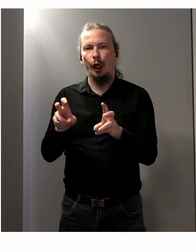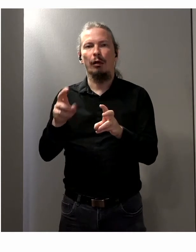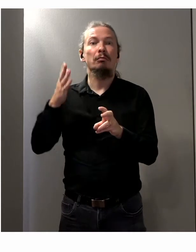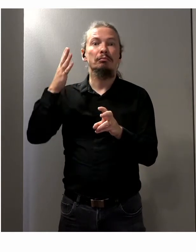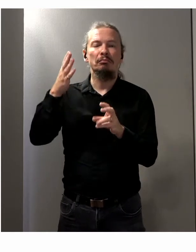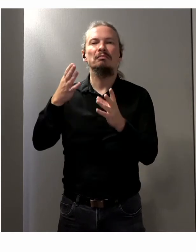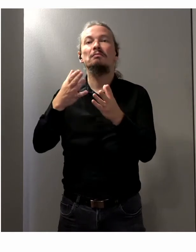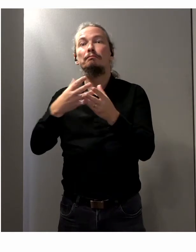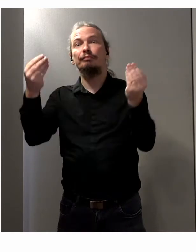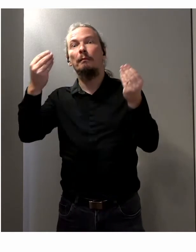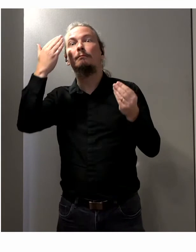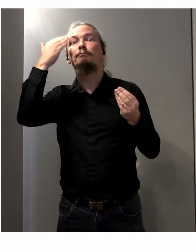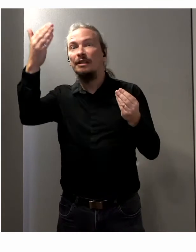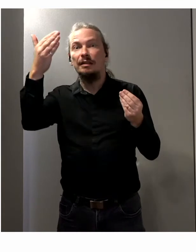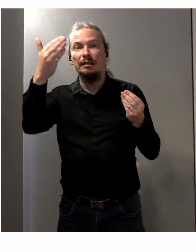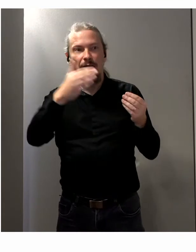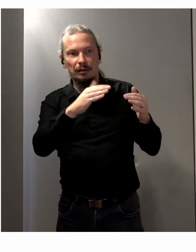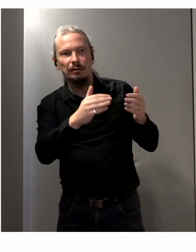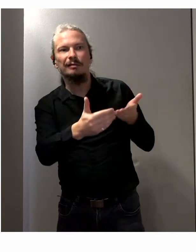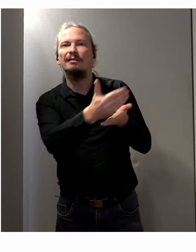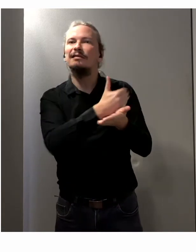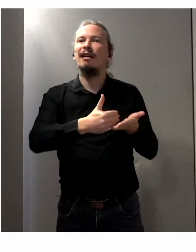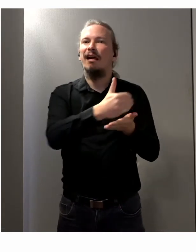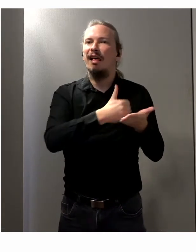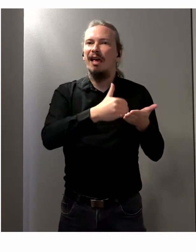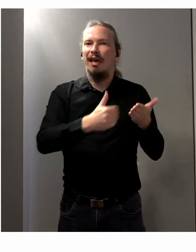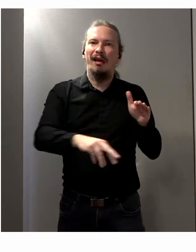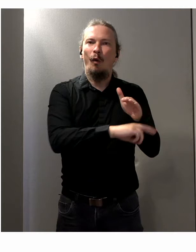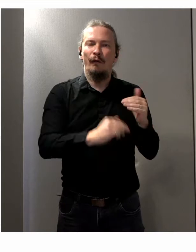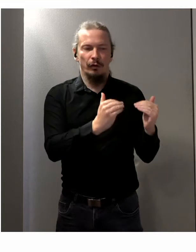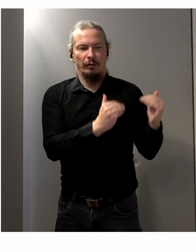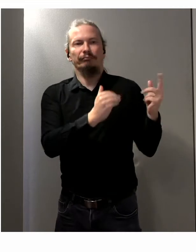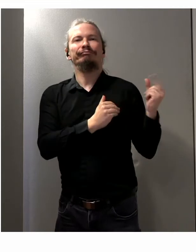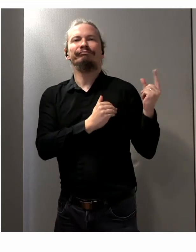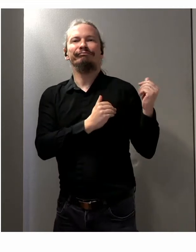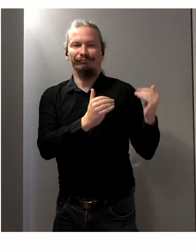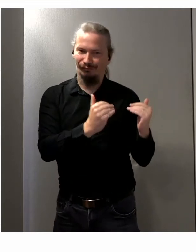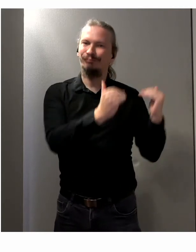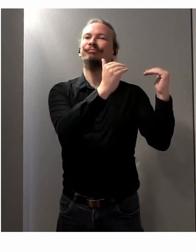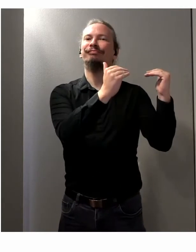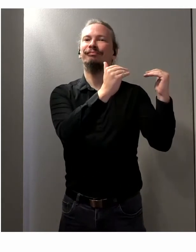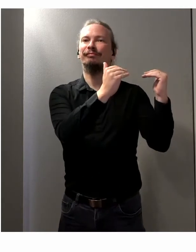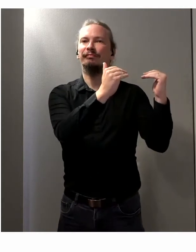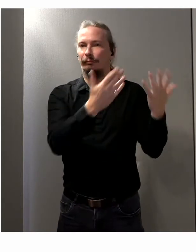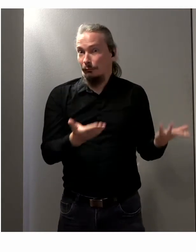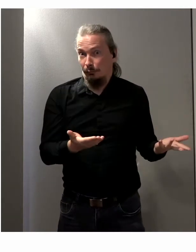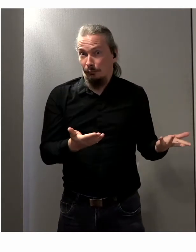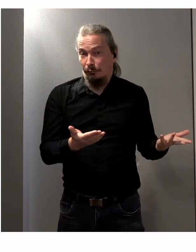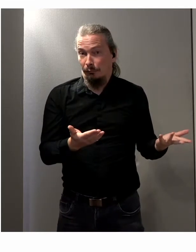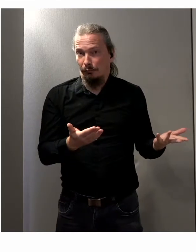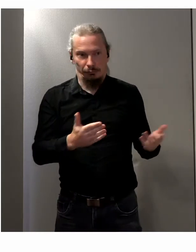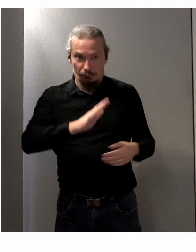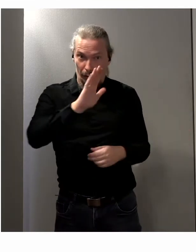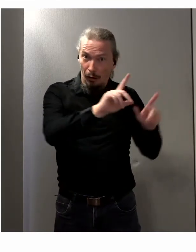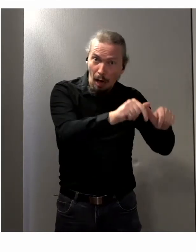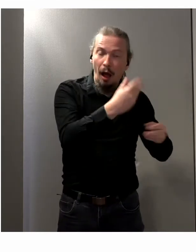suppression en cas d'augmentation des moyens financiers du conjoint, qu'il soit de facto ou de jure,